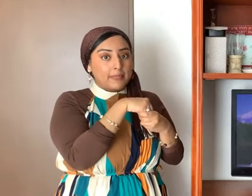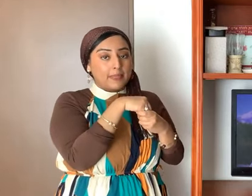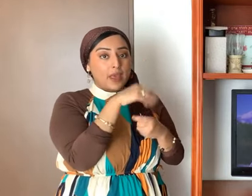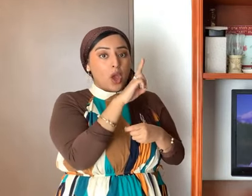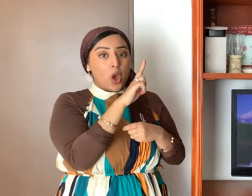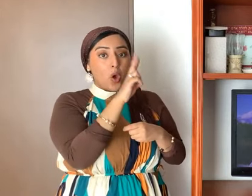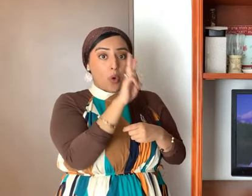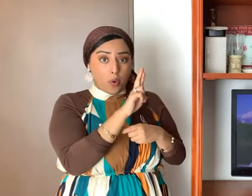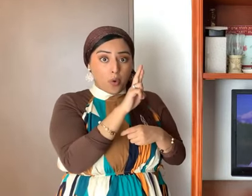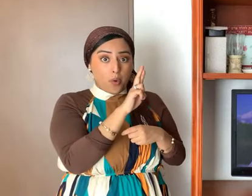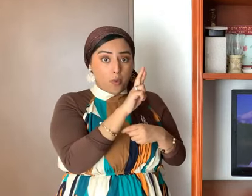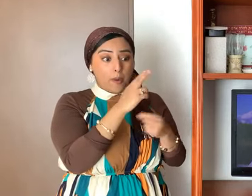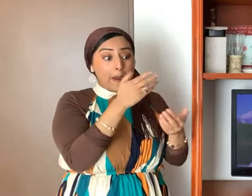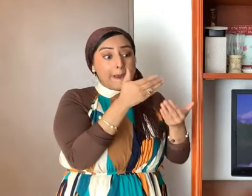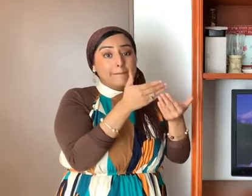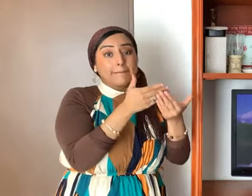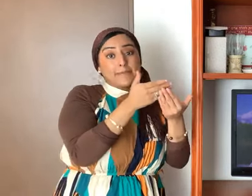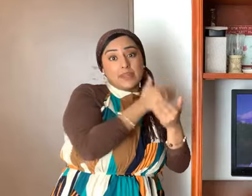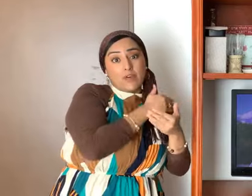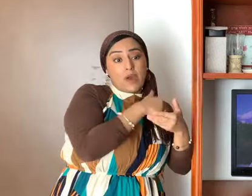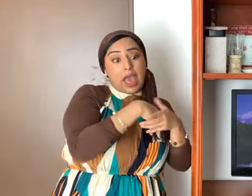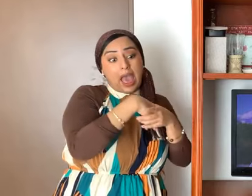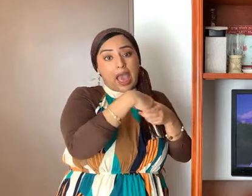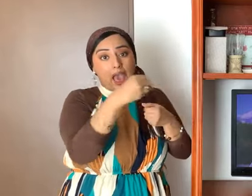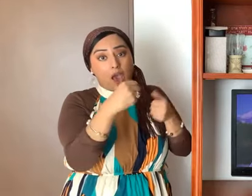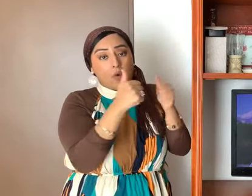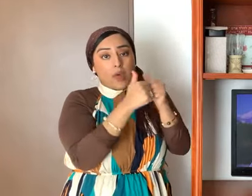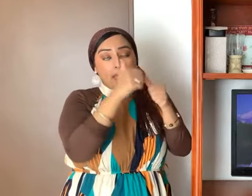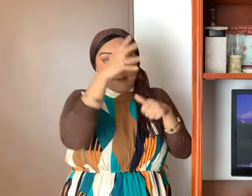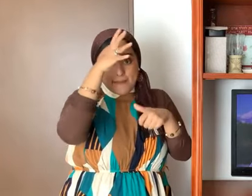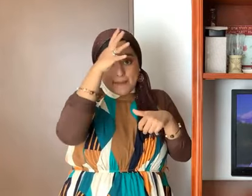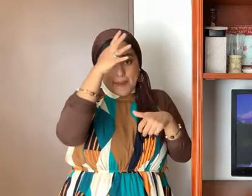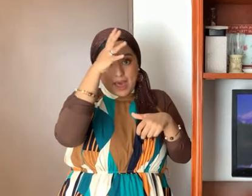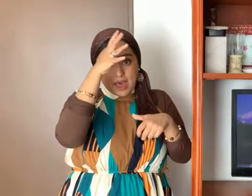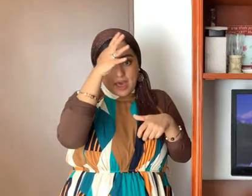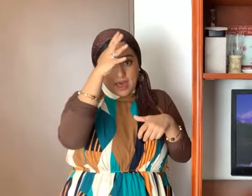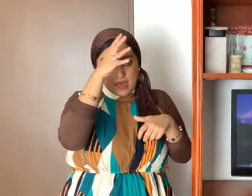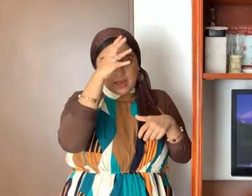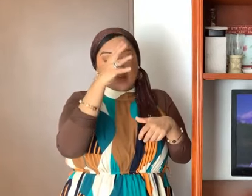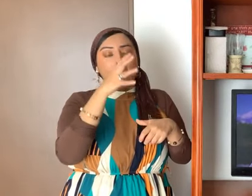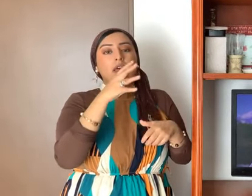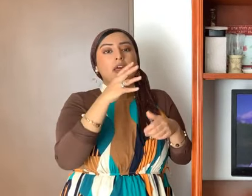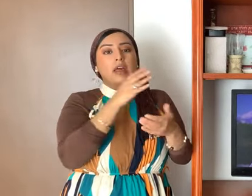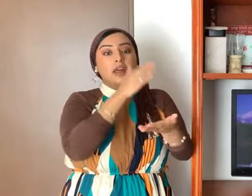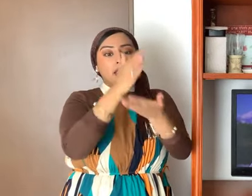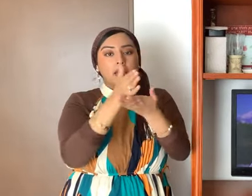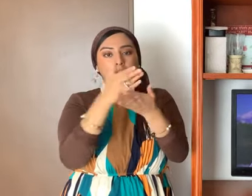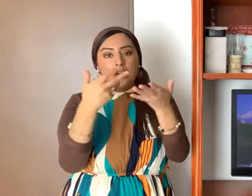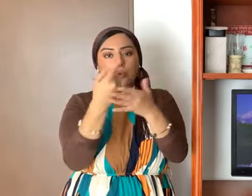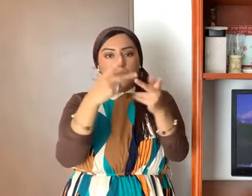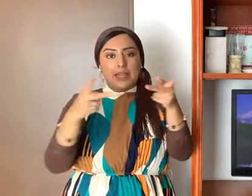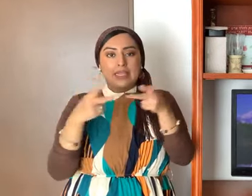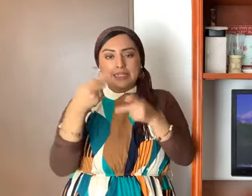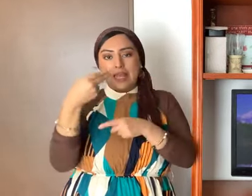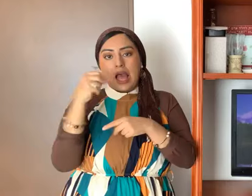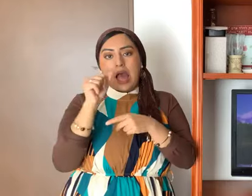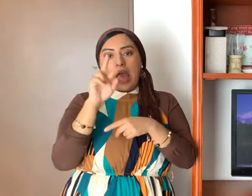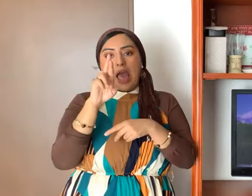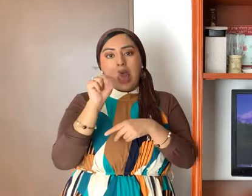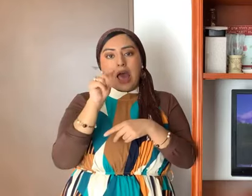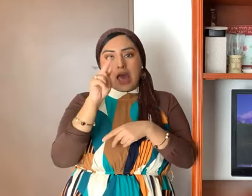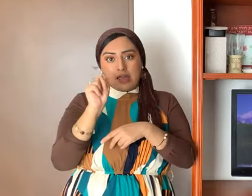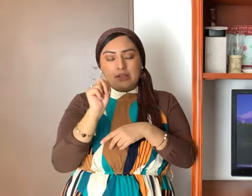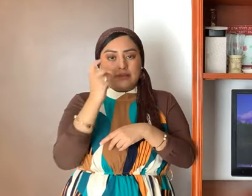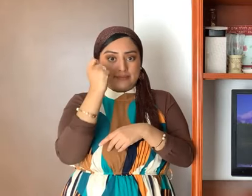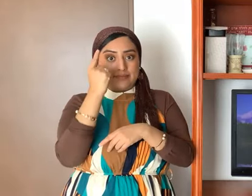los Caldeos, antes de que saliera con su padre Taré a Harán. ¿Sí? Sí,